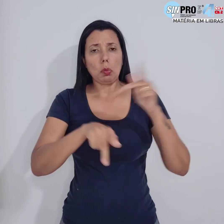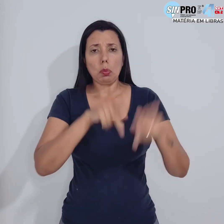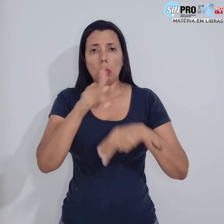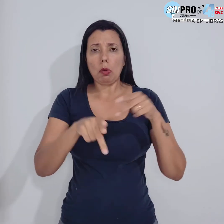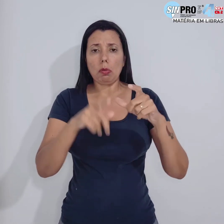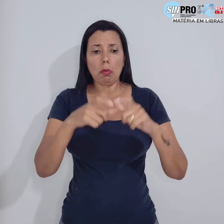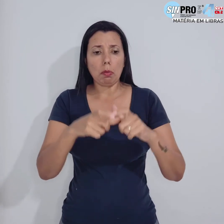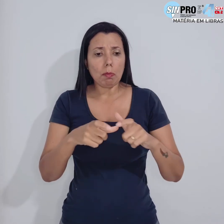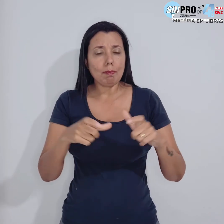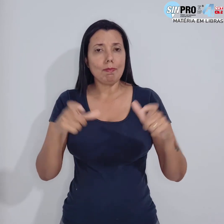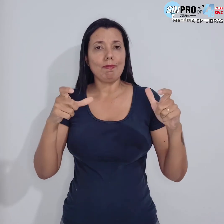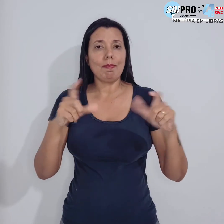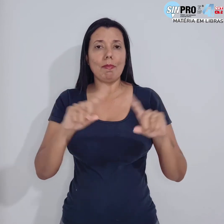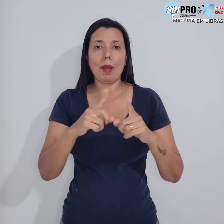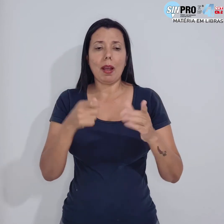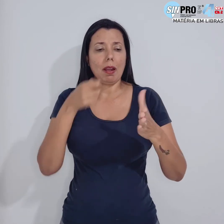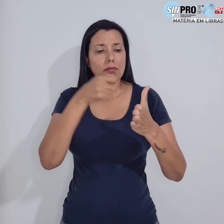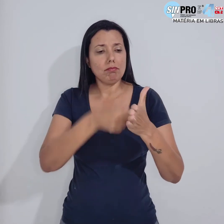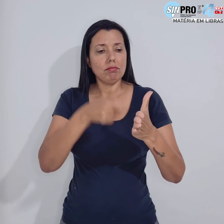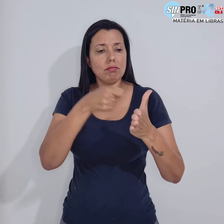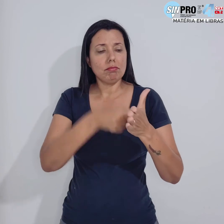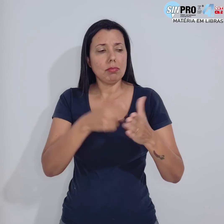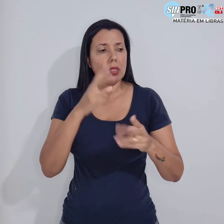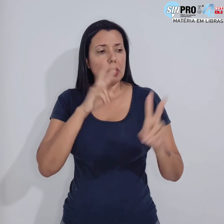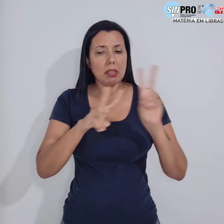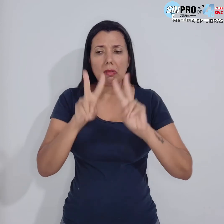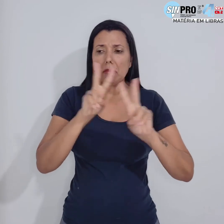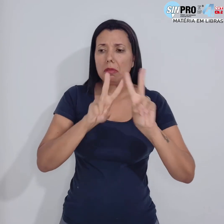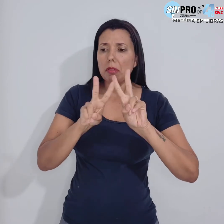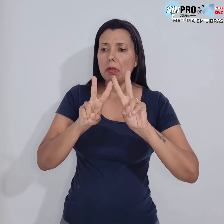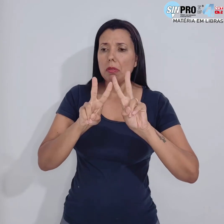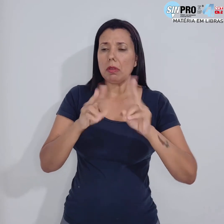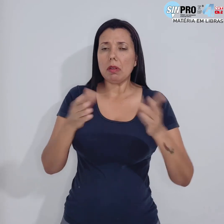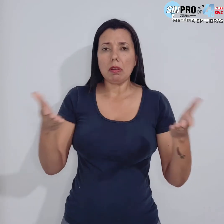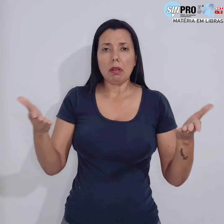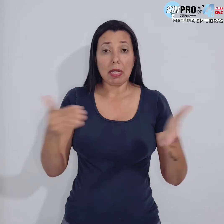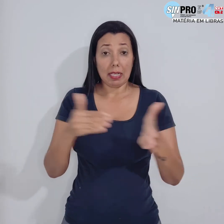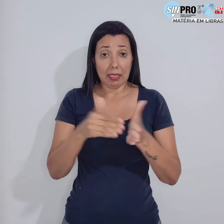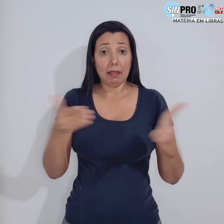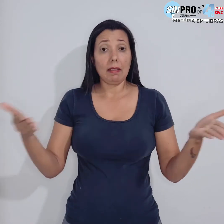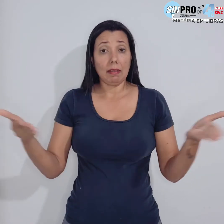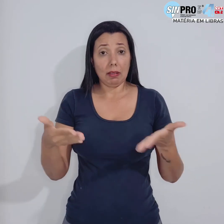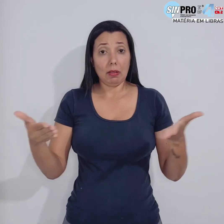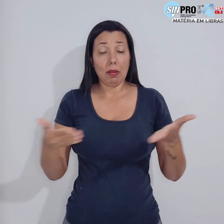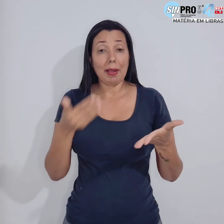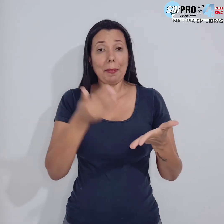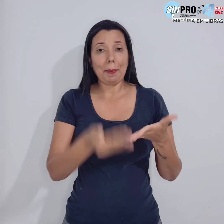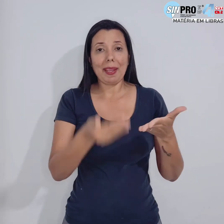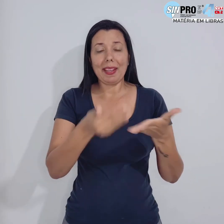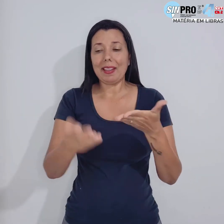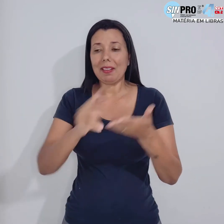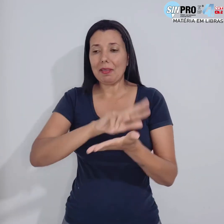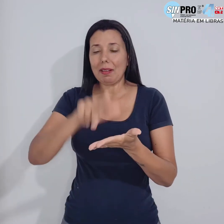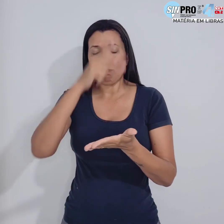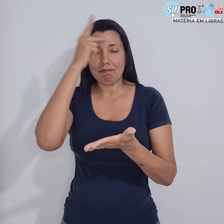Amazonas, fazendo divisa com o Acre e Rondônia e conhecida como Boca do Acre, falar do Dia Nacional de